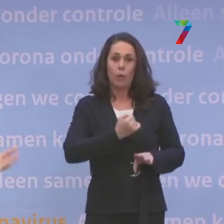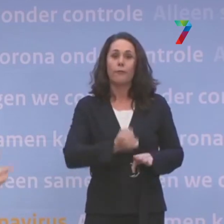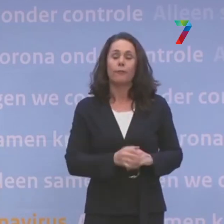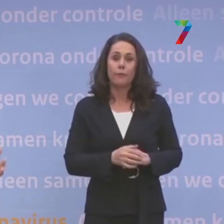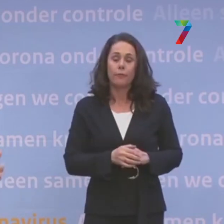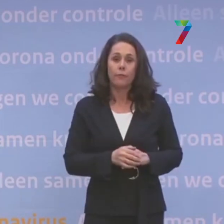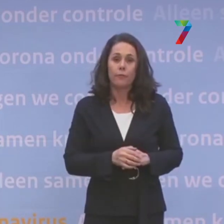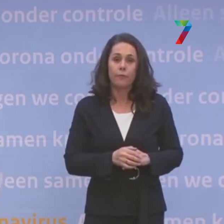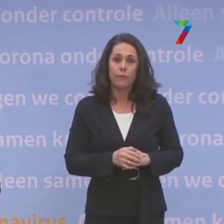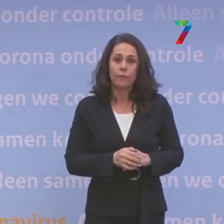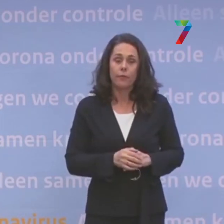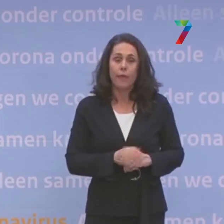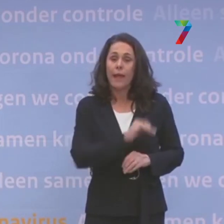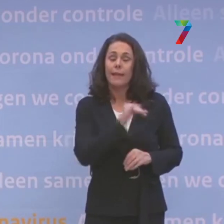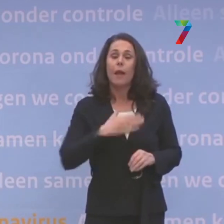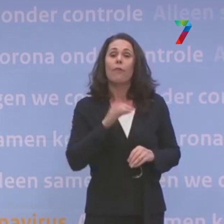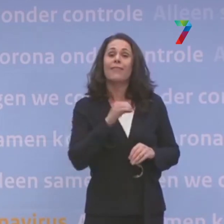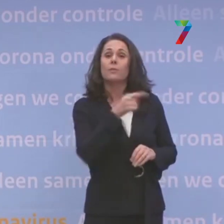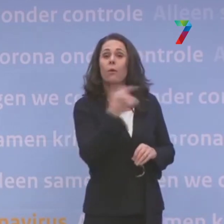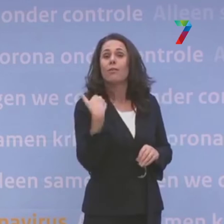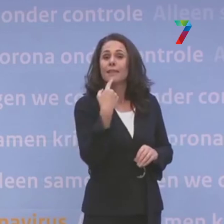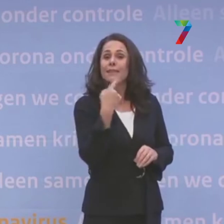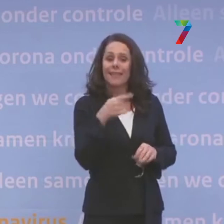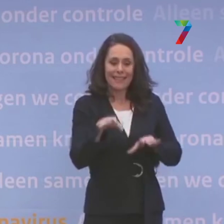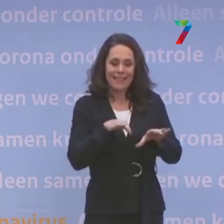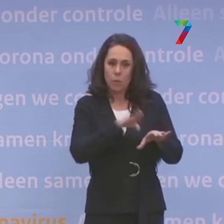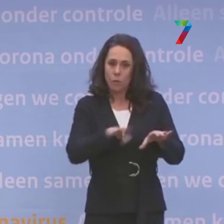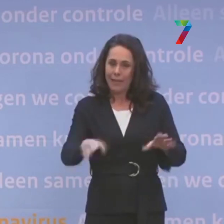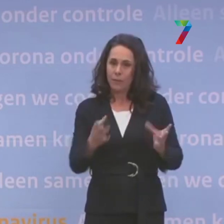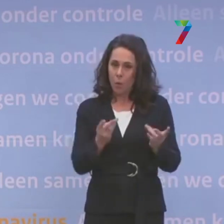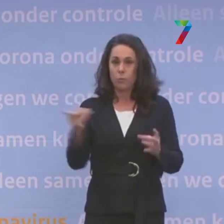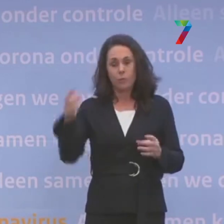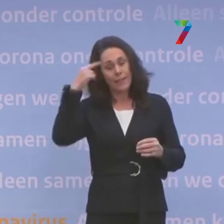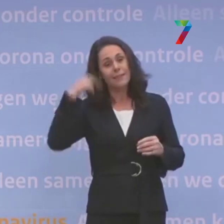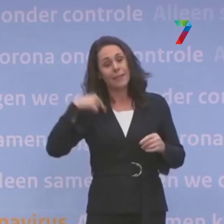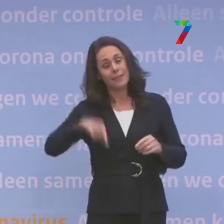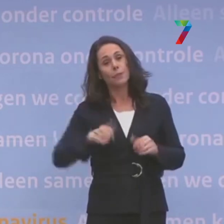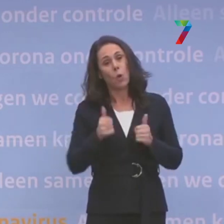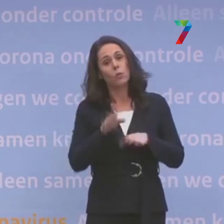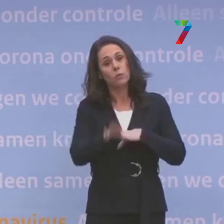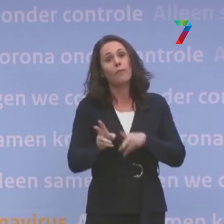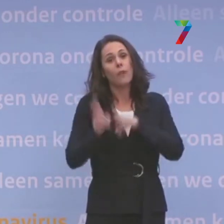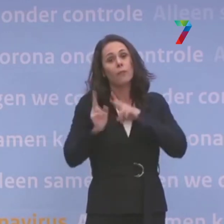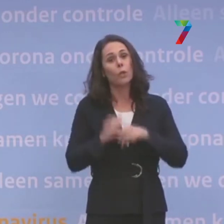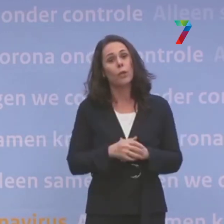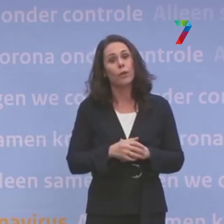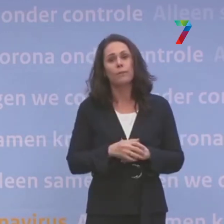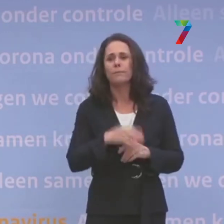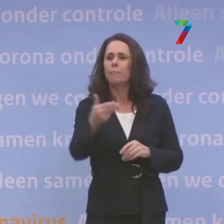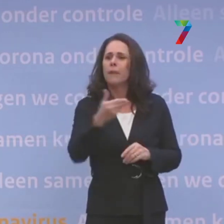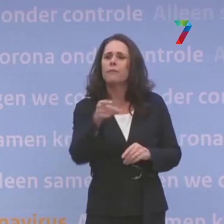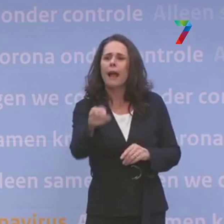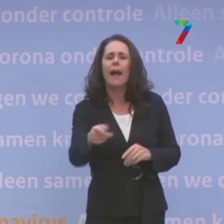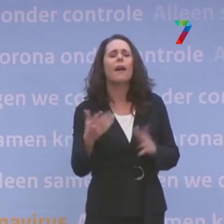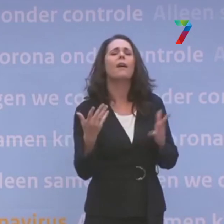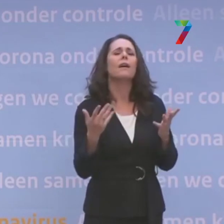En ik vond ook, Van Dissel heeft het net toegelicht, de risico's bij kinderen. En daarom denken we dat dit echt een verantwoorde stap is. Maar eigenlijk, op het moment dat die scholen moesten sluiten, zei u